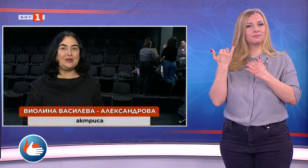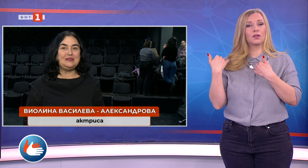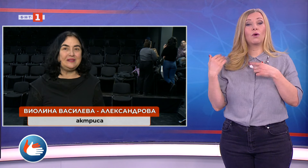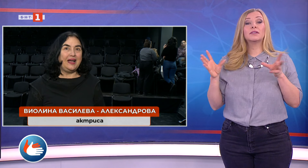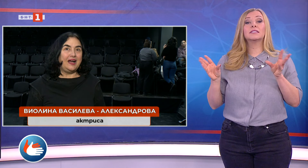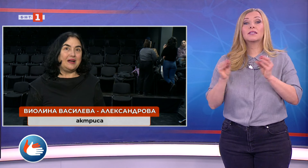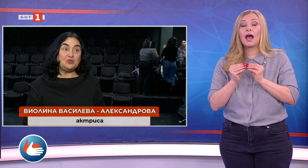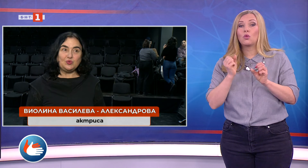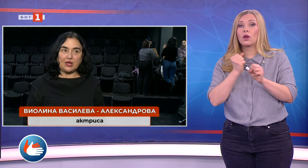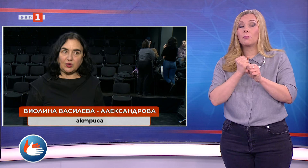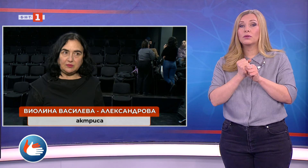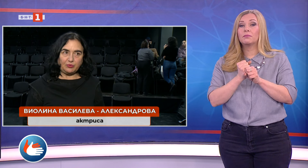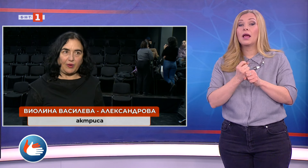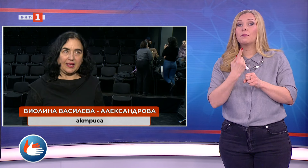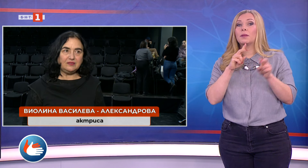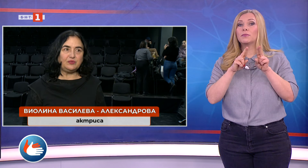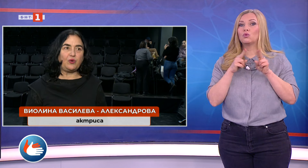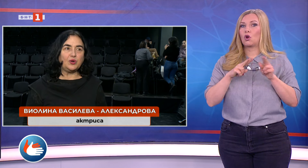един международен проект, в който